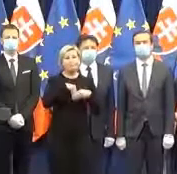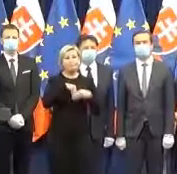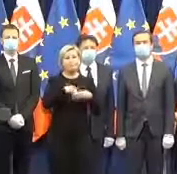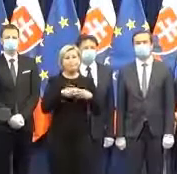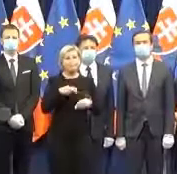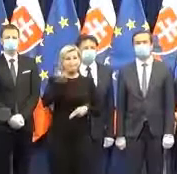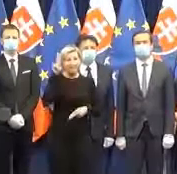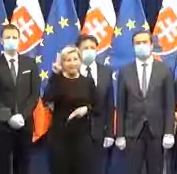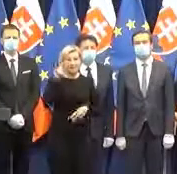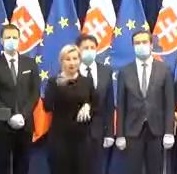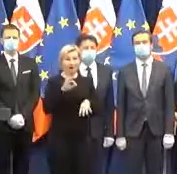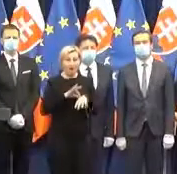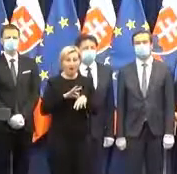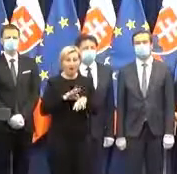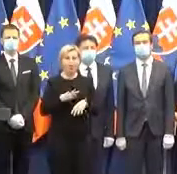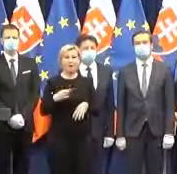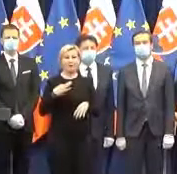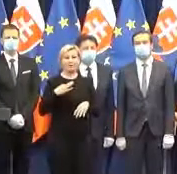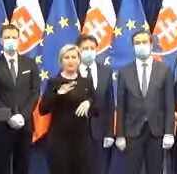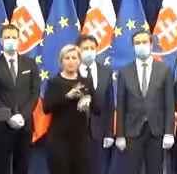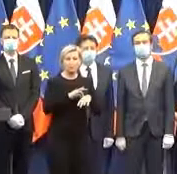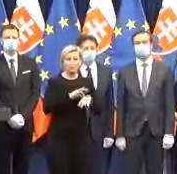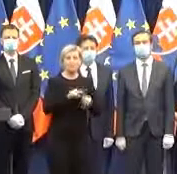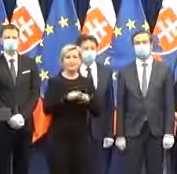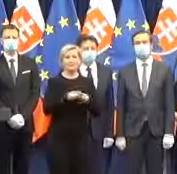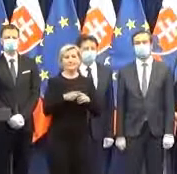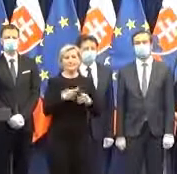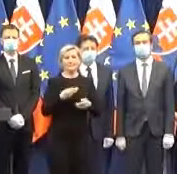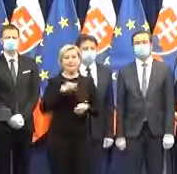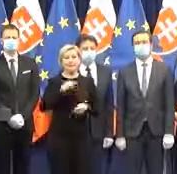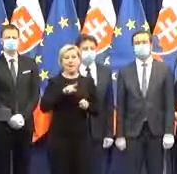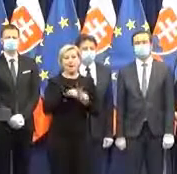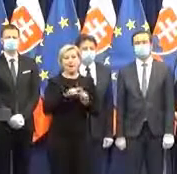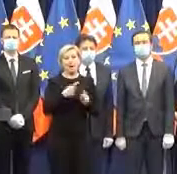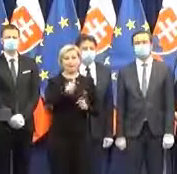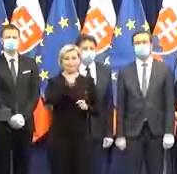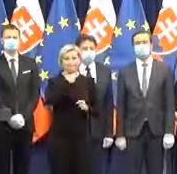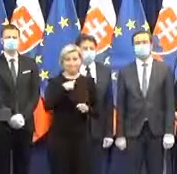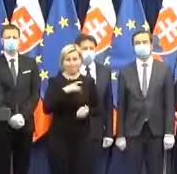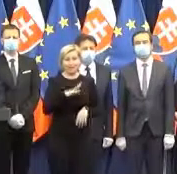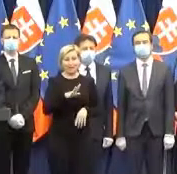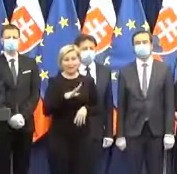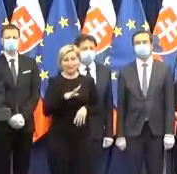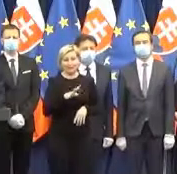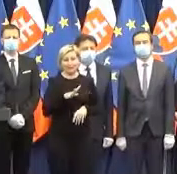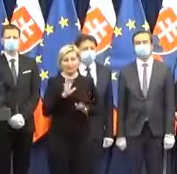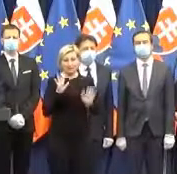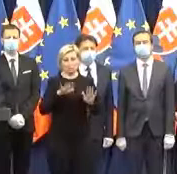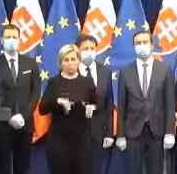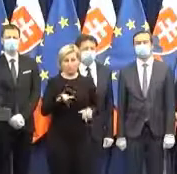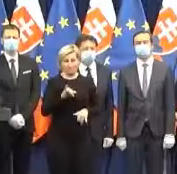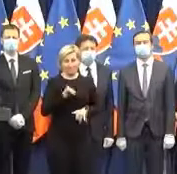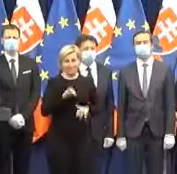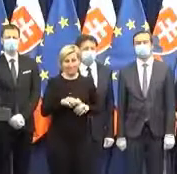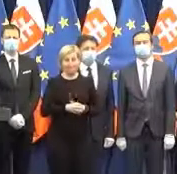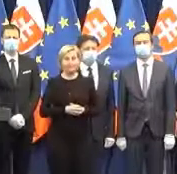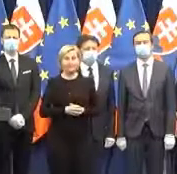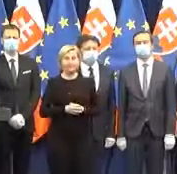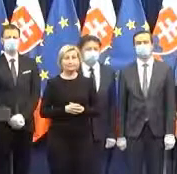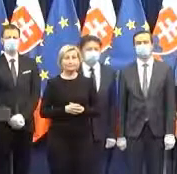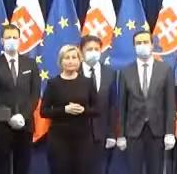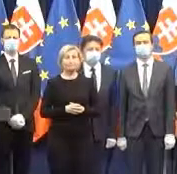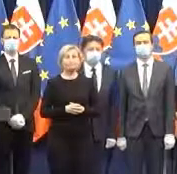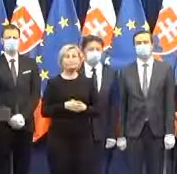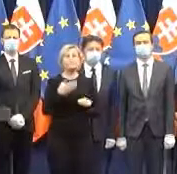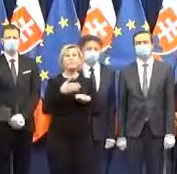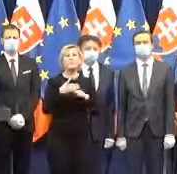etikou a zodpovednosťou sa vystavovali sami sebe riziku. Ďalšie informácie o aj súčasnom stave, ale aj